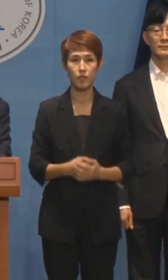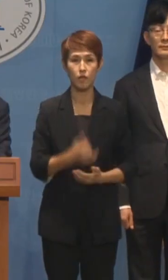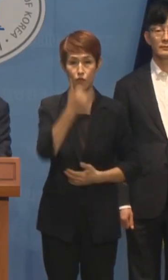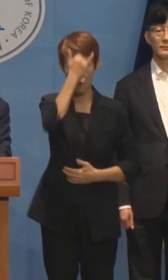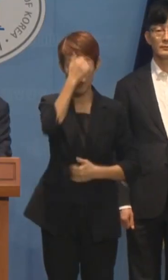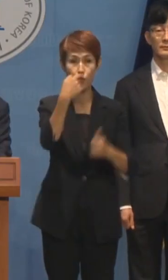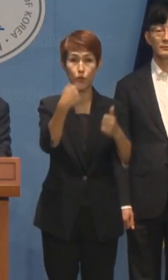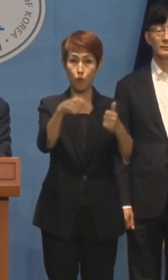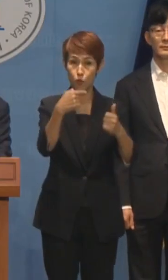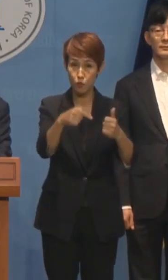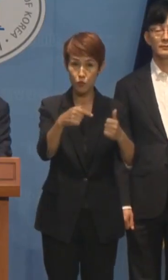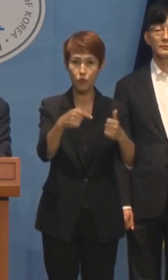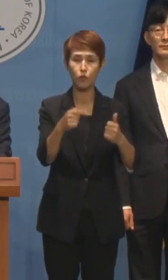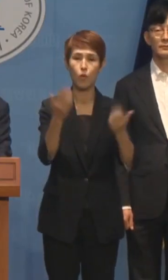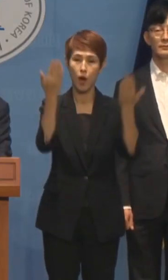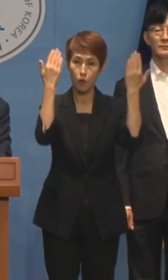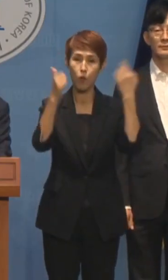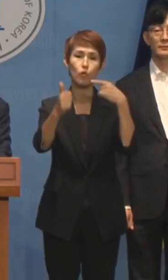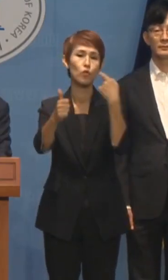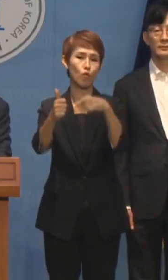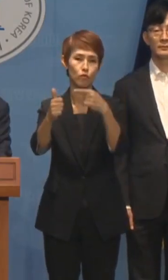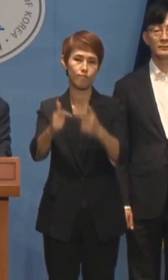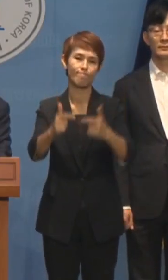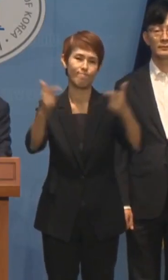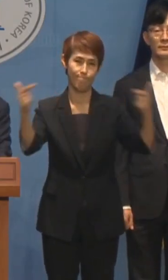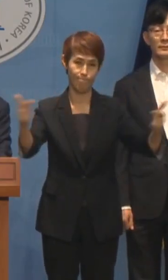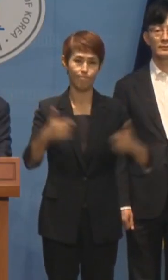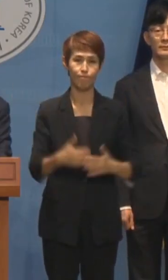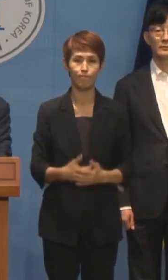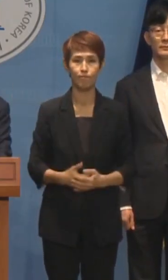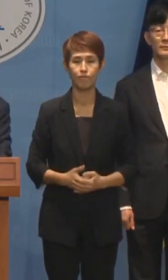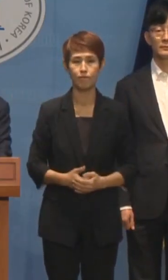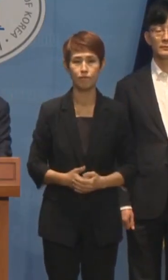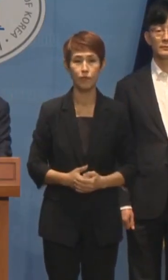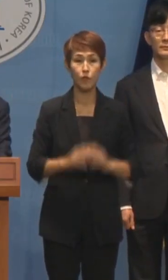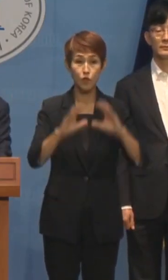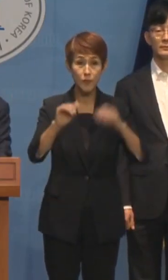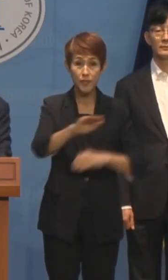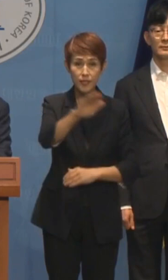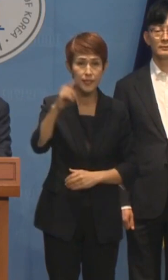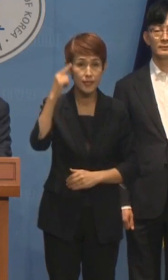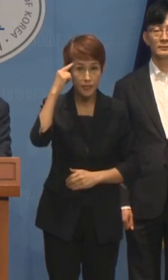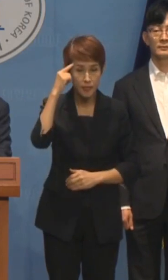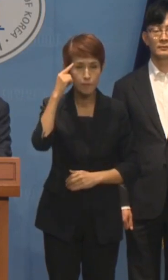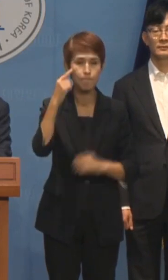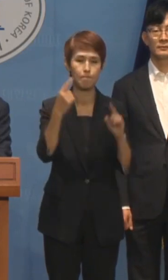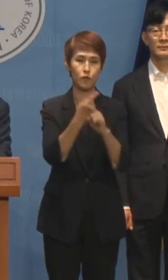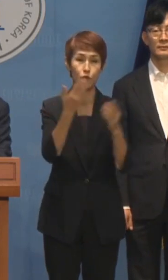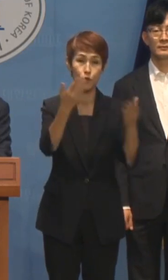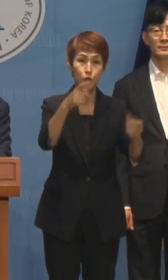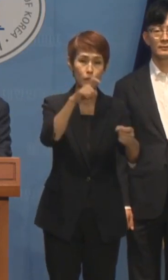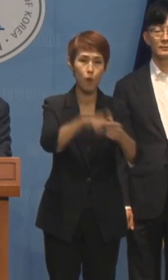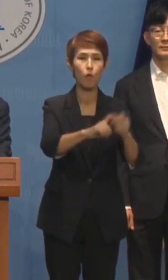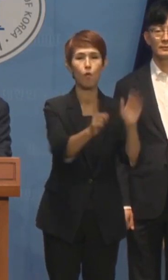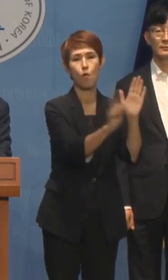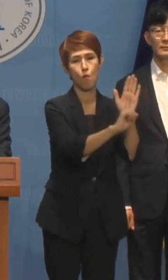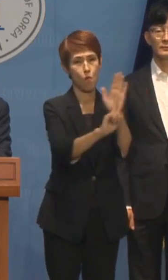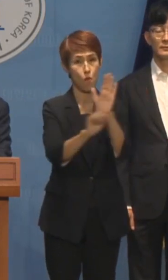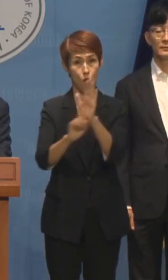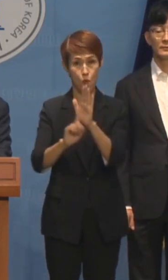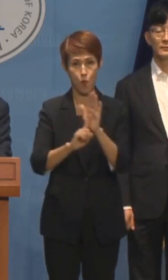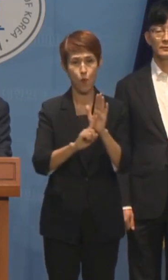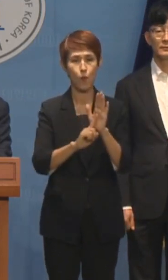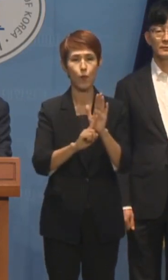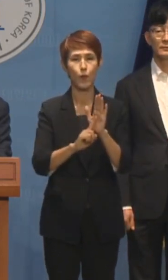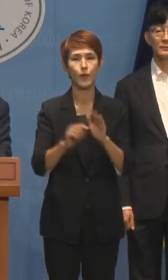교육 및 학교 교육을 강화하고 국민 인식 제고를 위한 대국민 홍보도